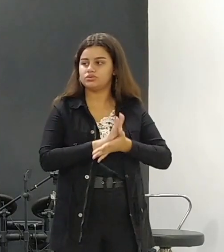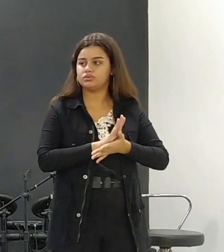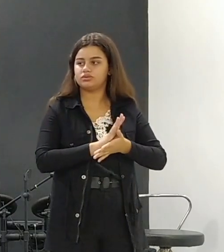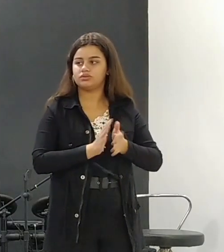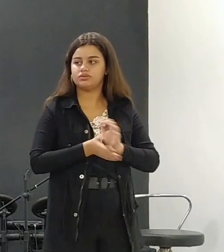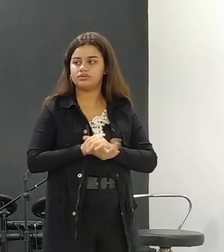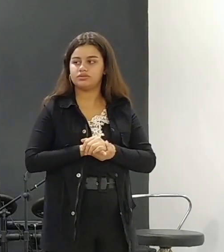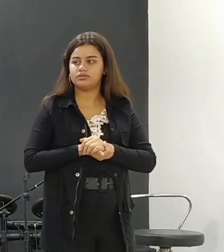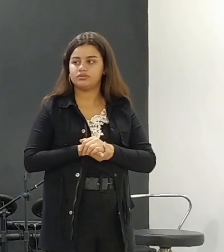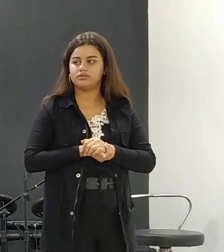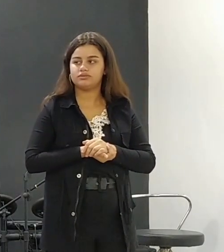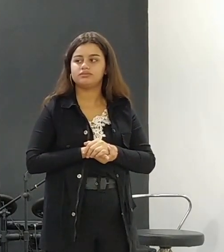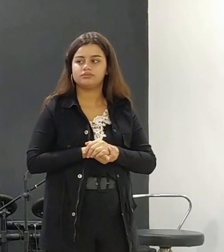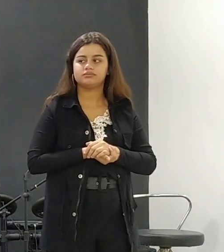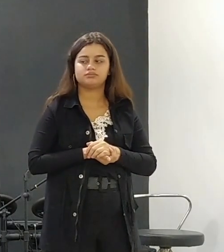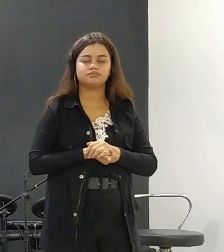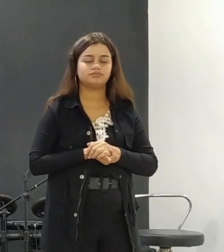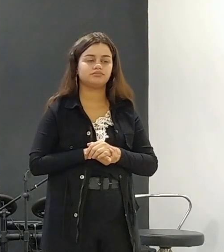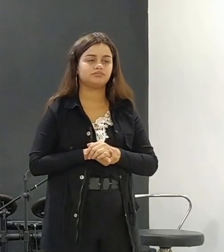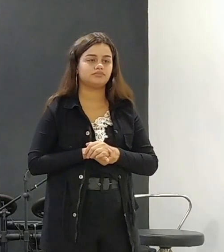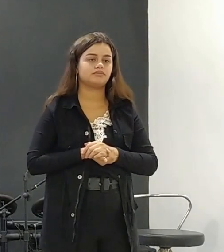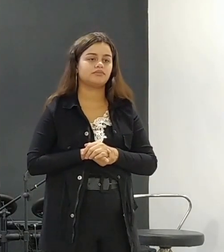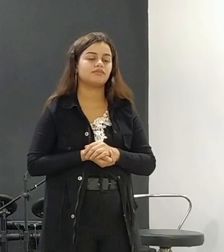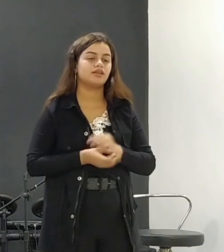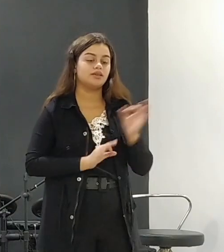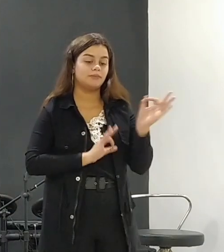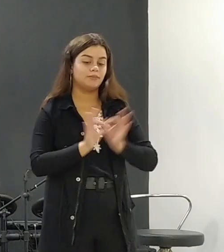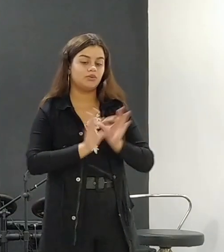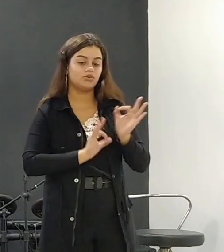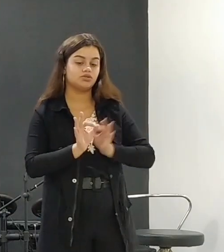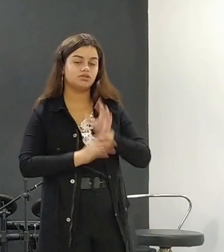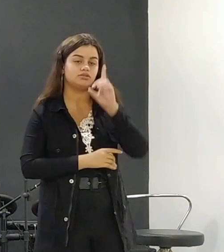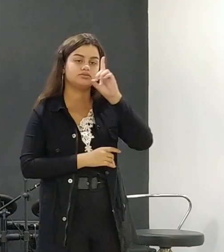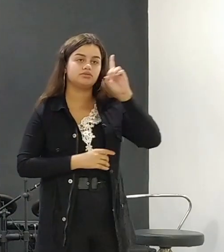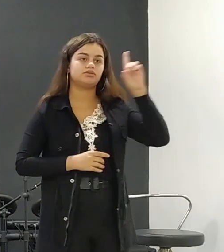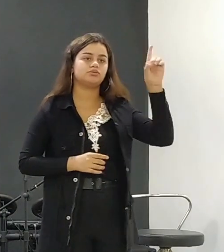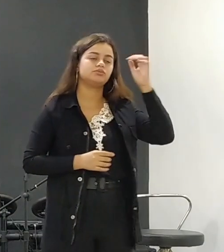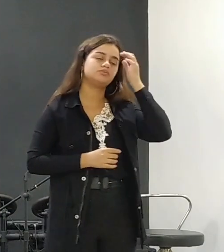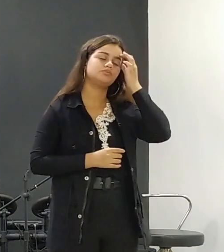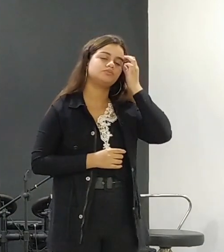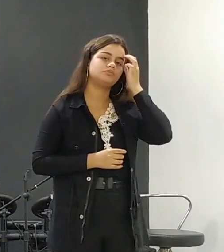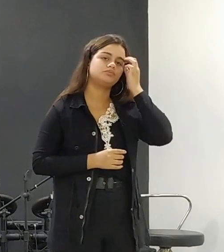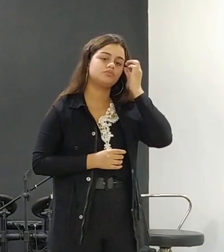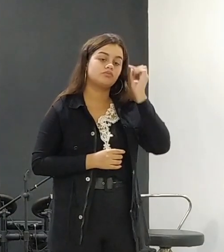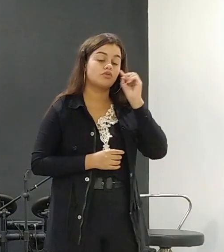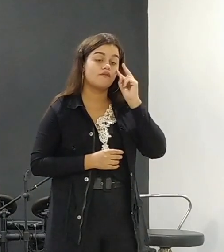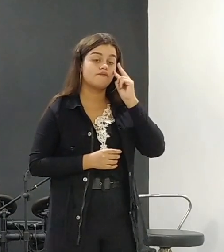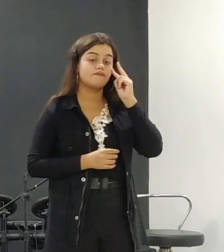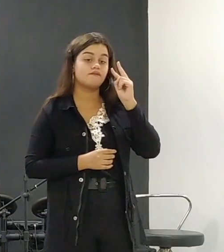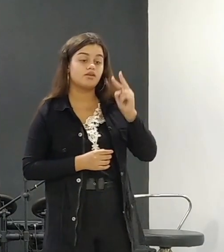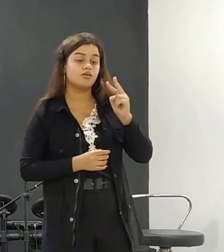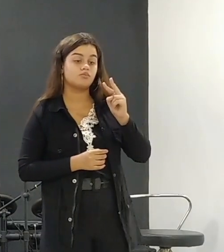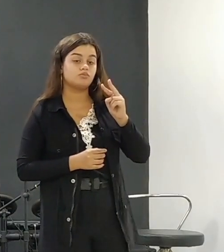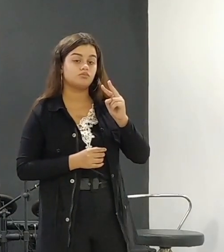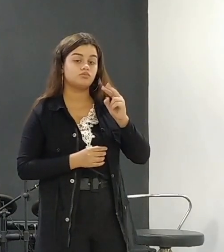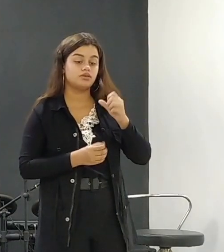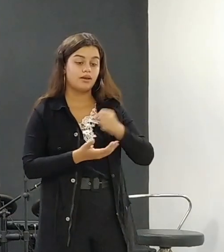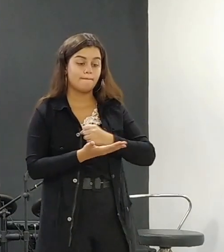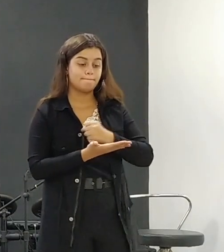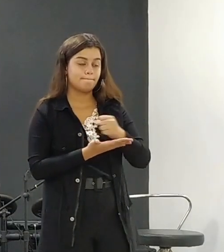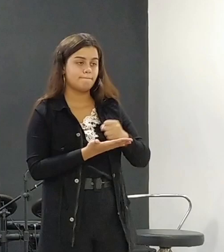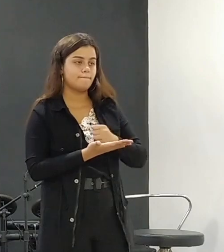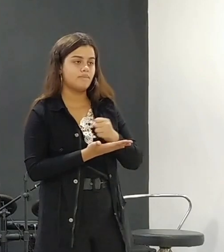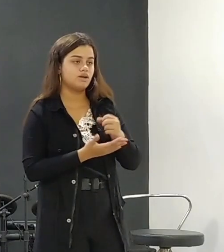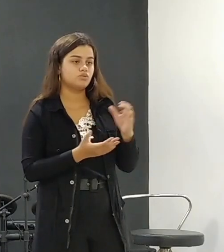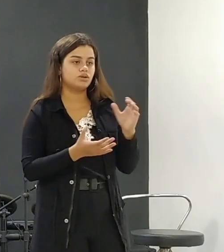para contaminar esse projeto de Deus. E o que vemos é que as bases do casamento